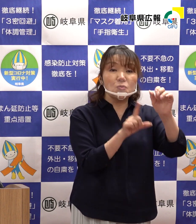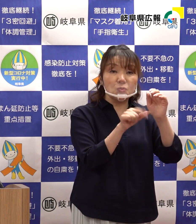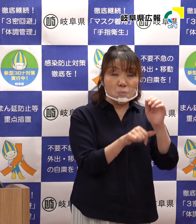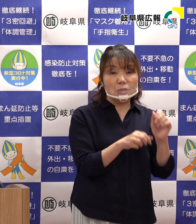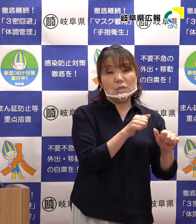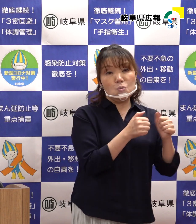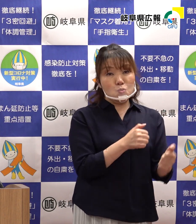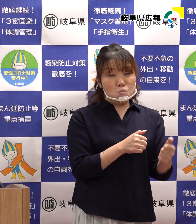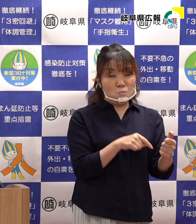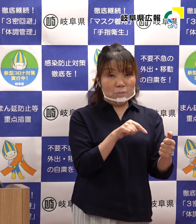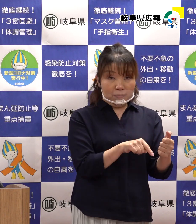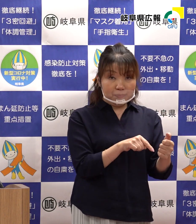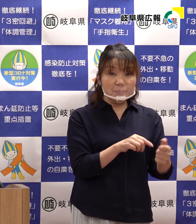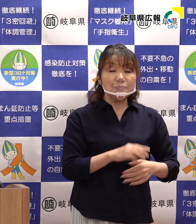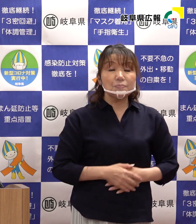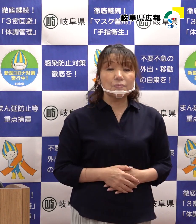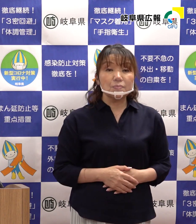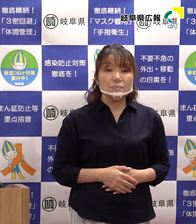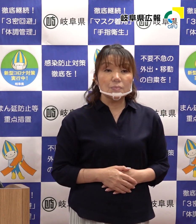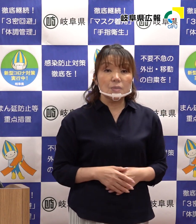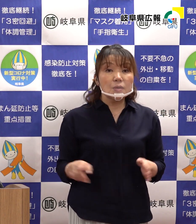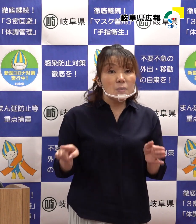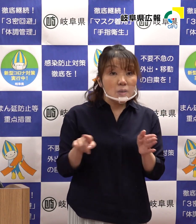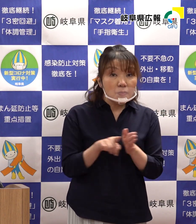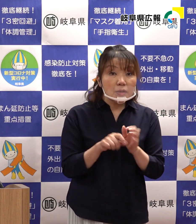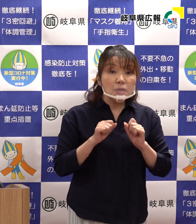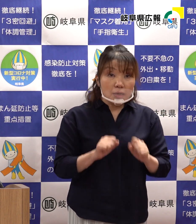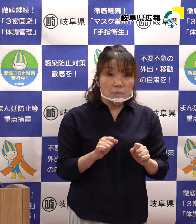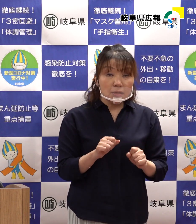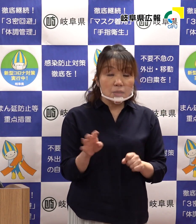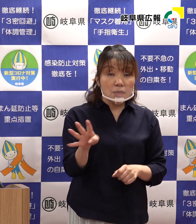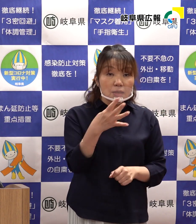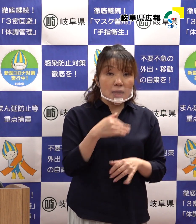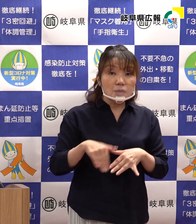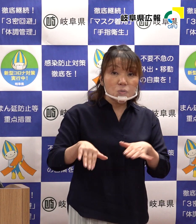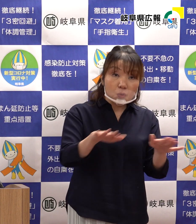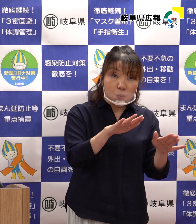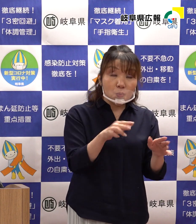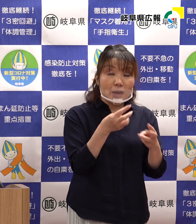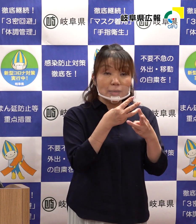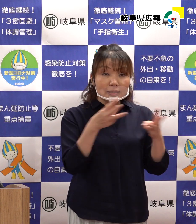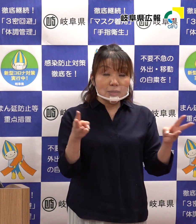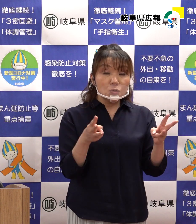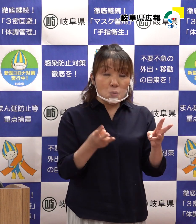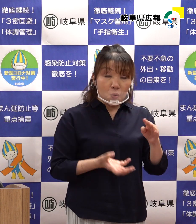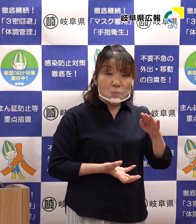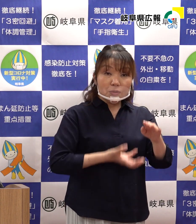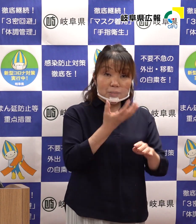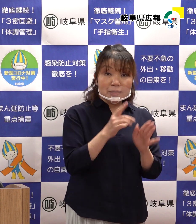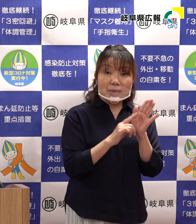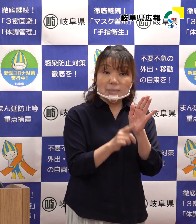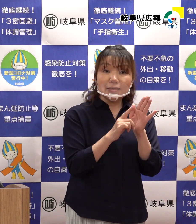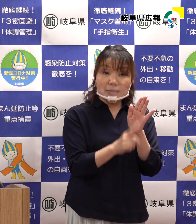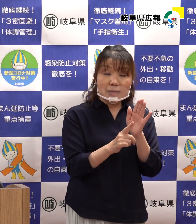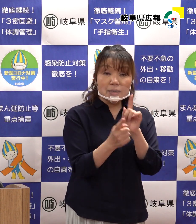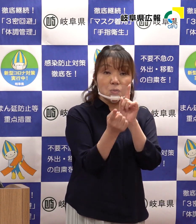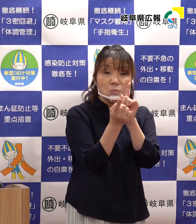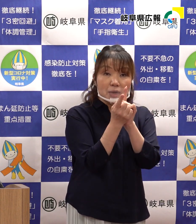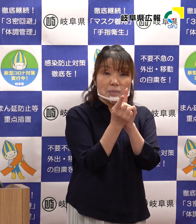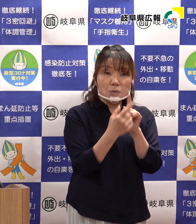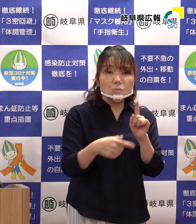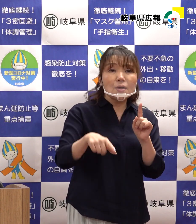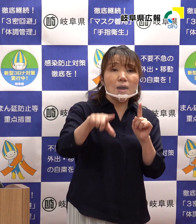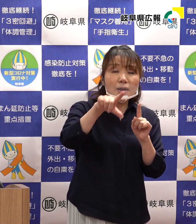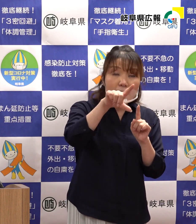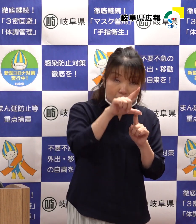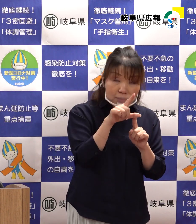考えておりまして、まあ、これまでやってきた第4波の非常事態宣言に基づく対策に上乗せということで、